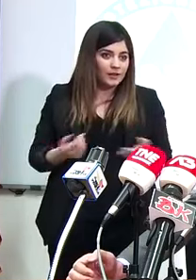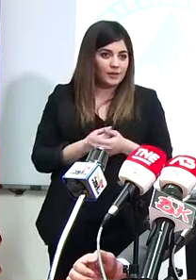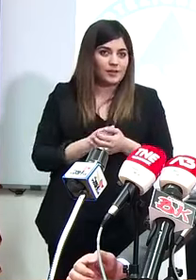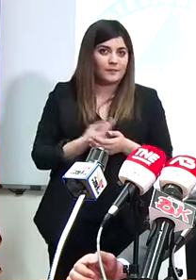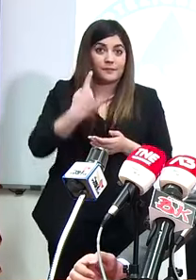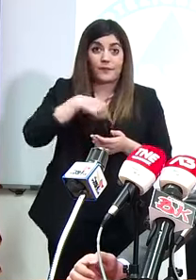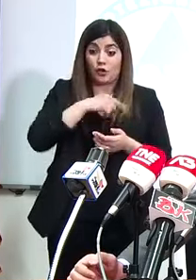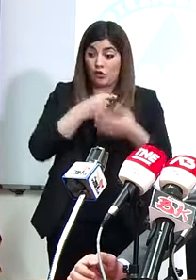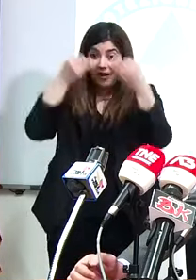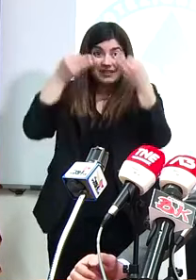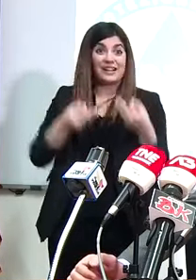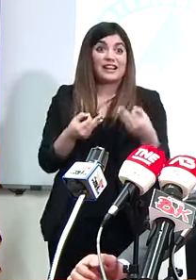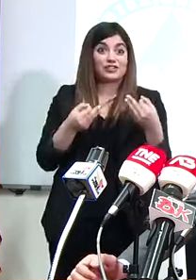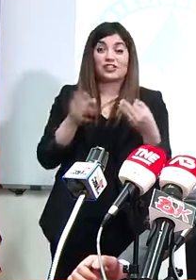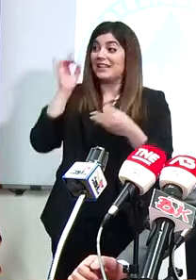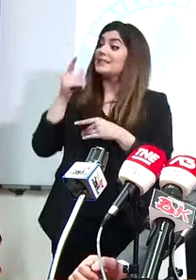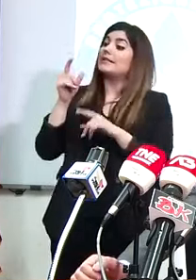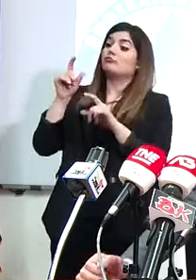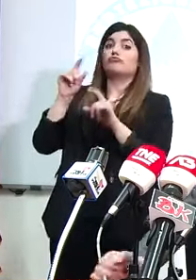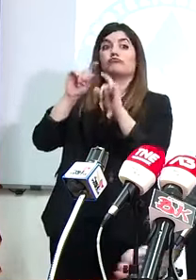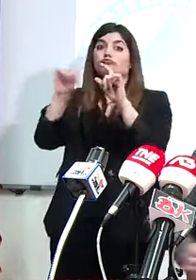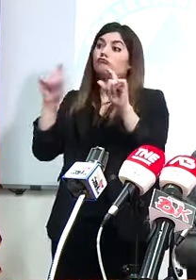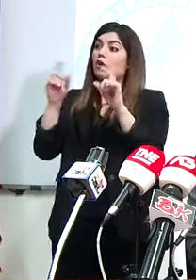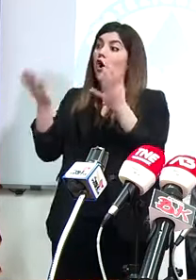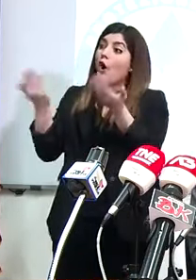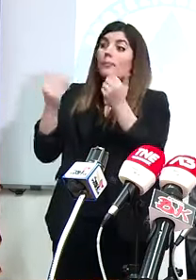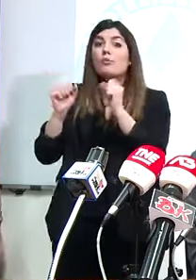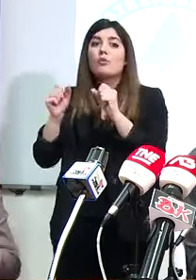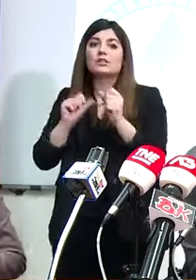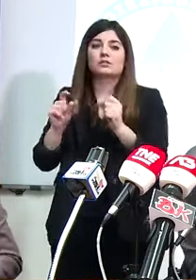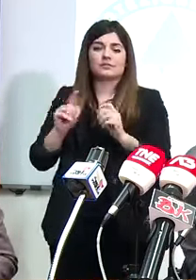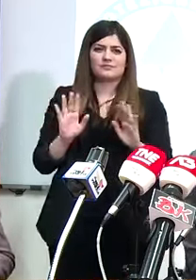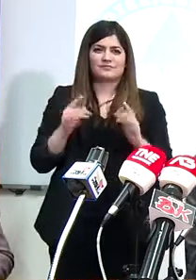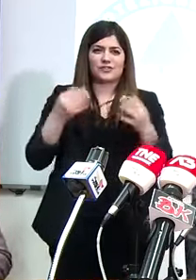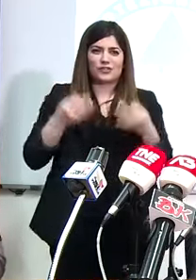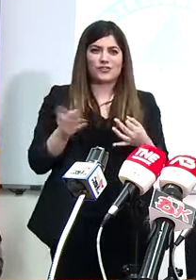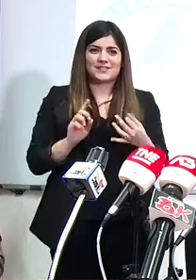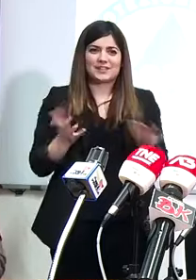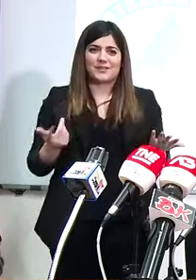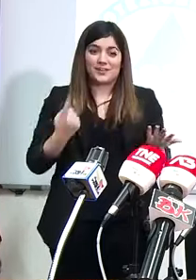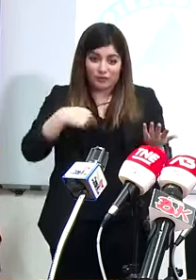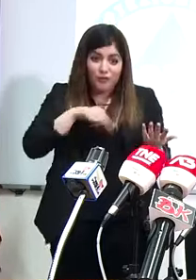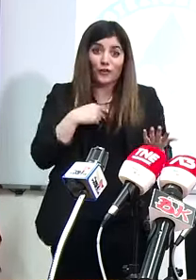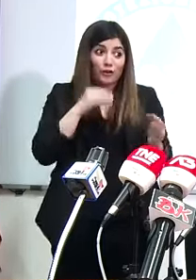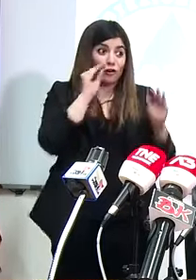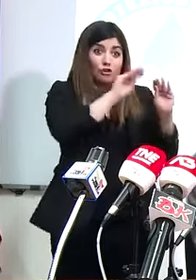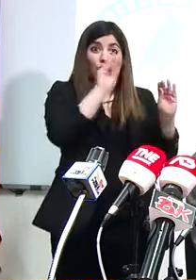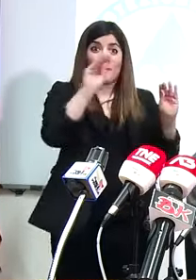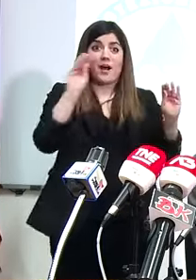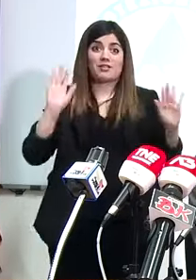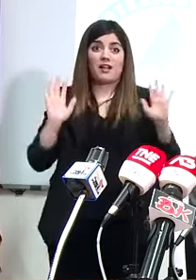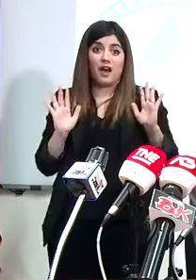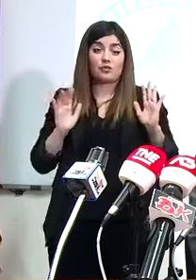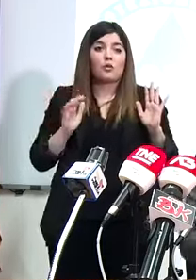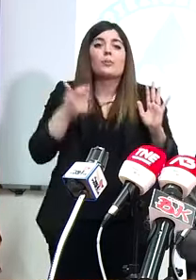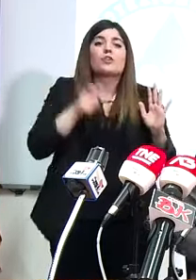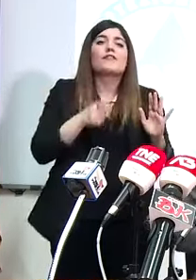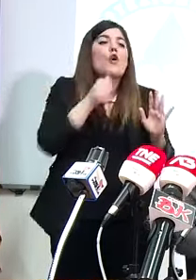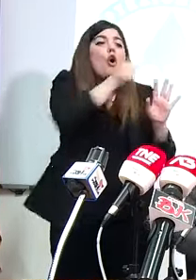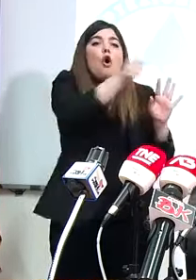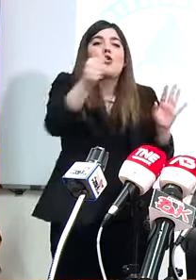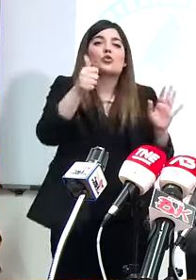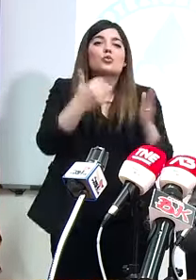stabilire se se va bene comprare la noche tant'è vero che abbiamo interpellato chi di dovere cioè non faccio un mestiere quando compriamo